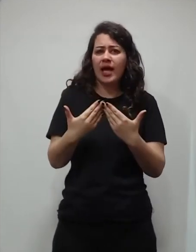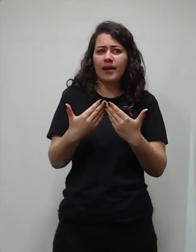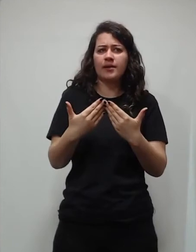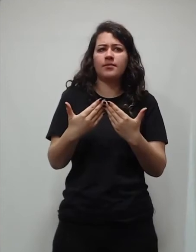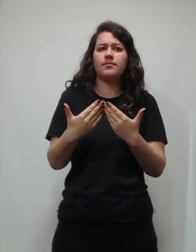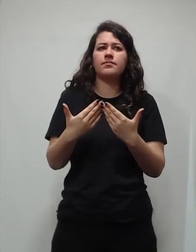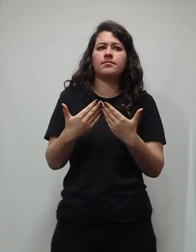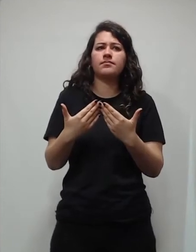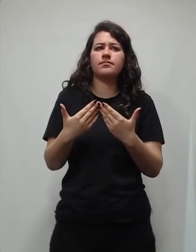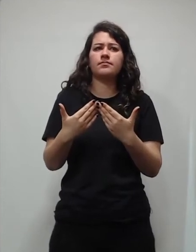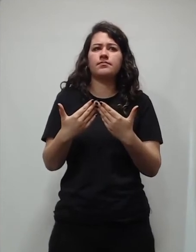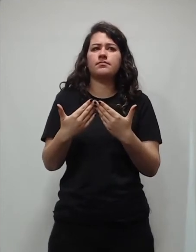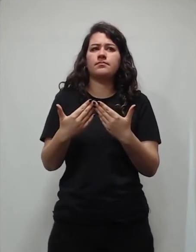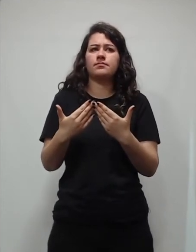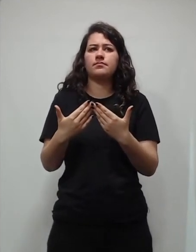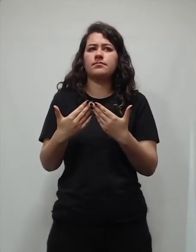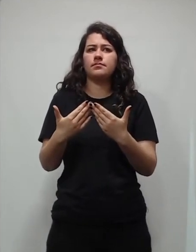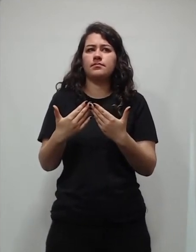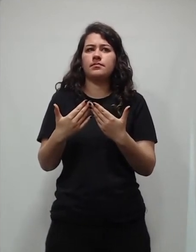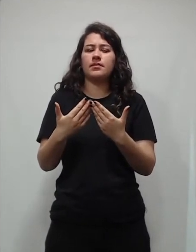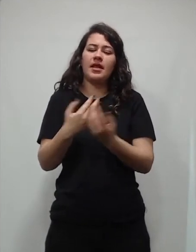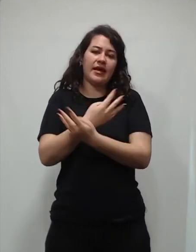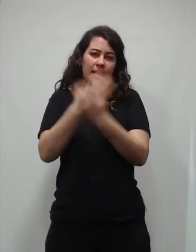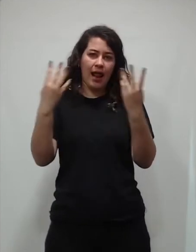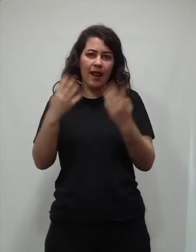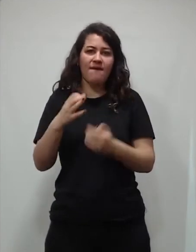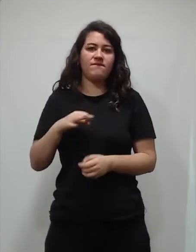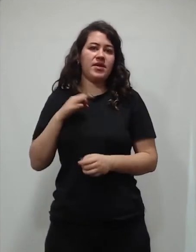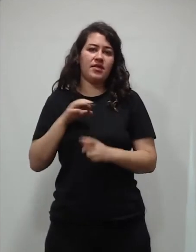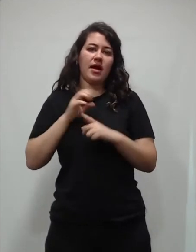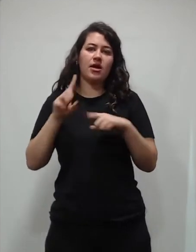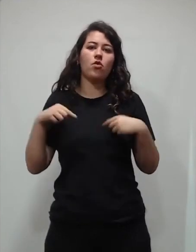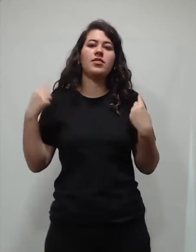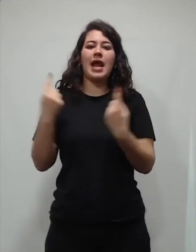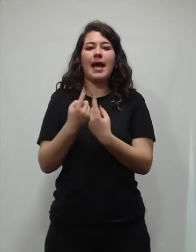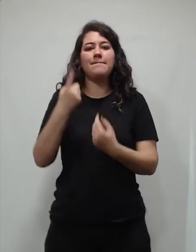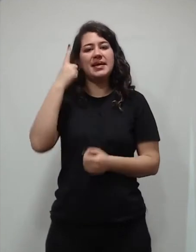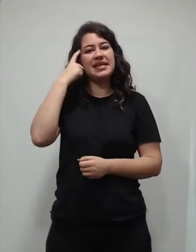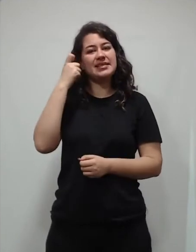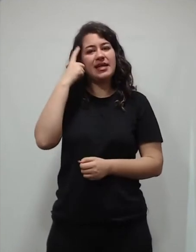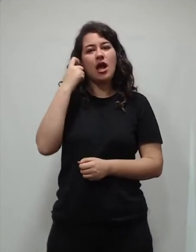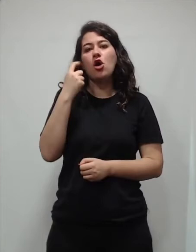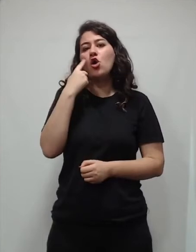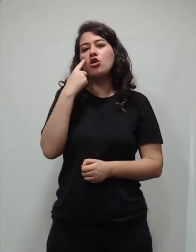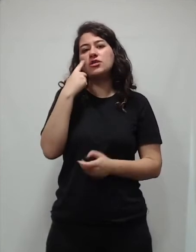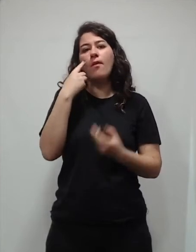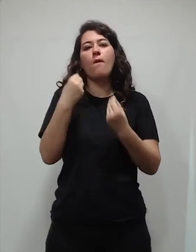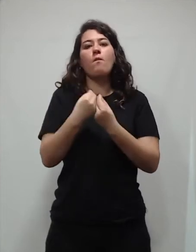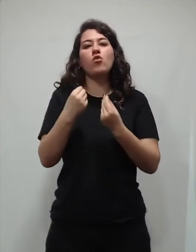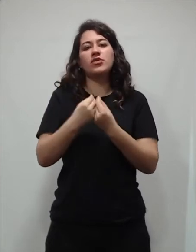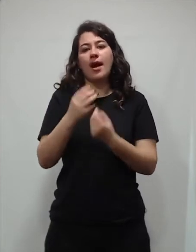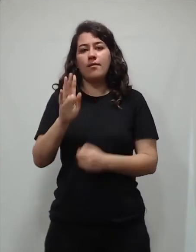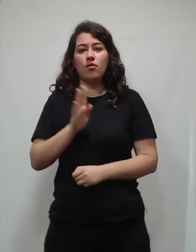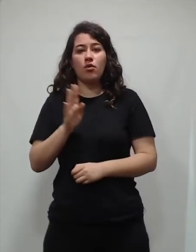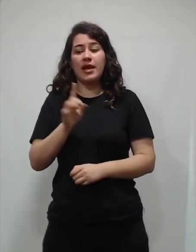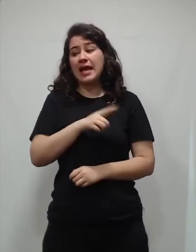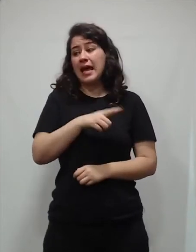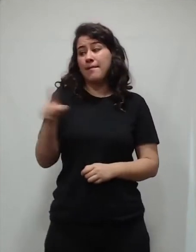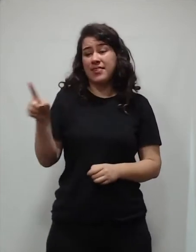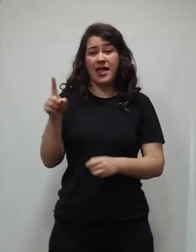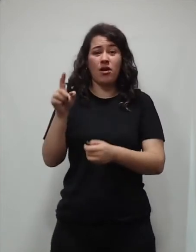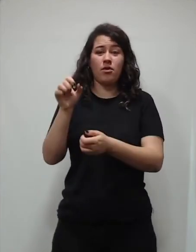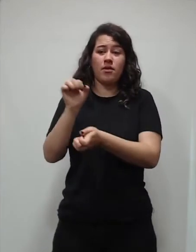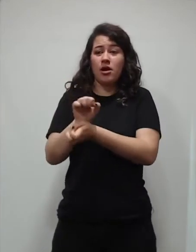sobre, en la vida y en nuestra experiencia, conocemos muchas mujeres que se ven privadas de estar con